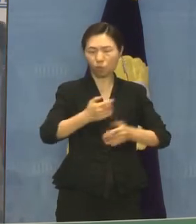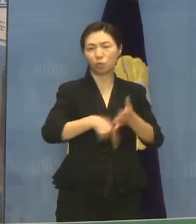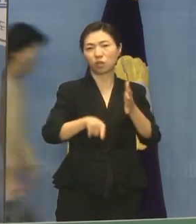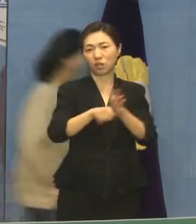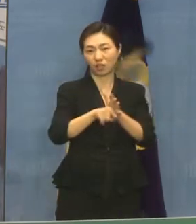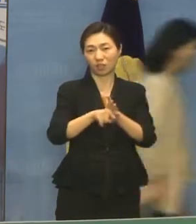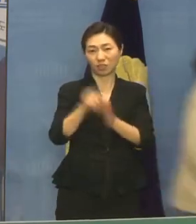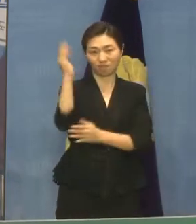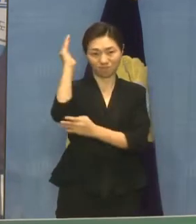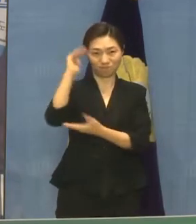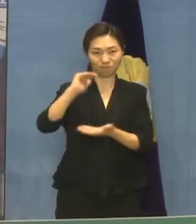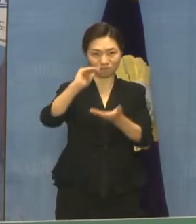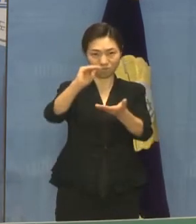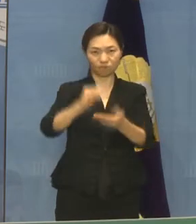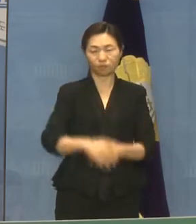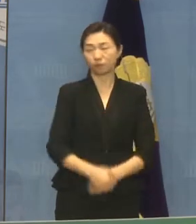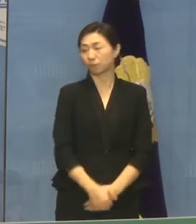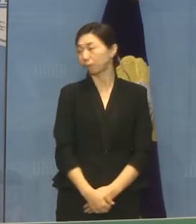감사합니다.